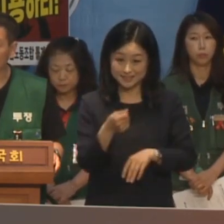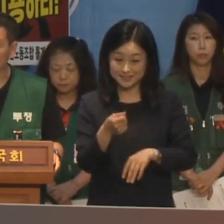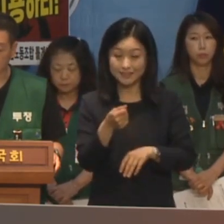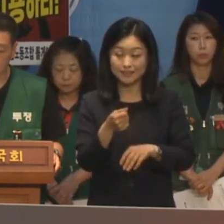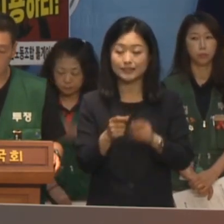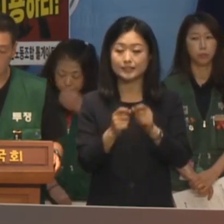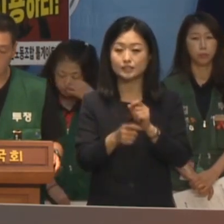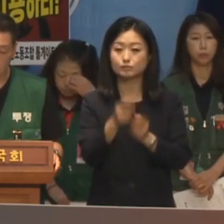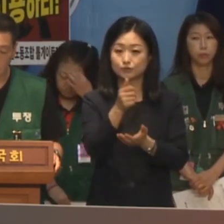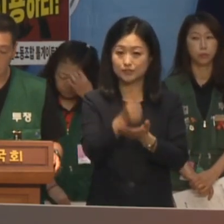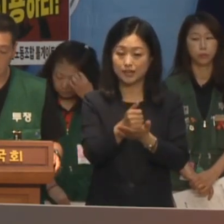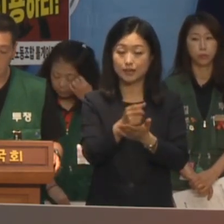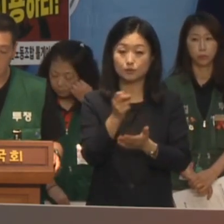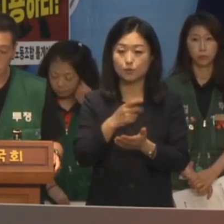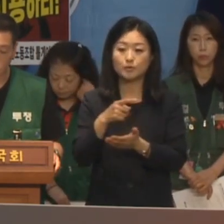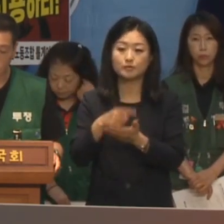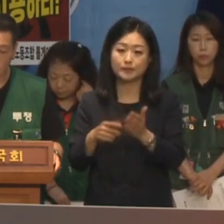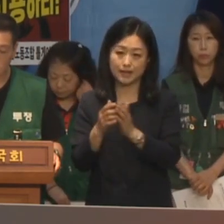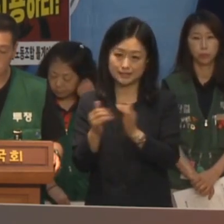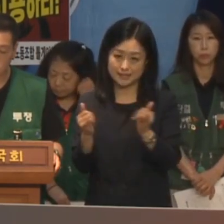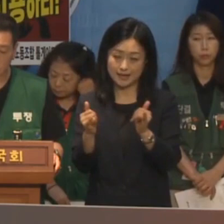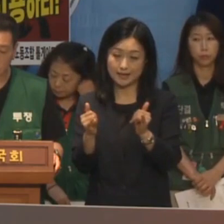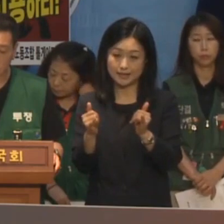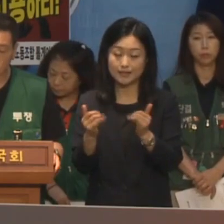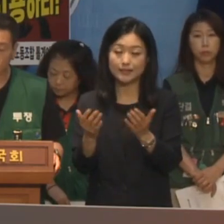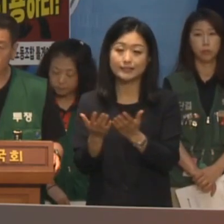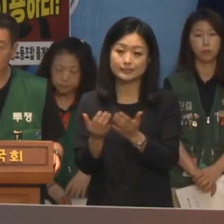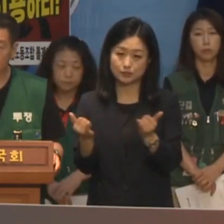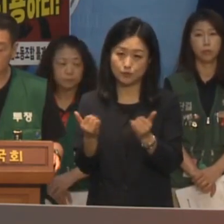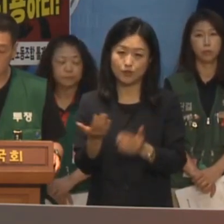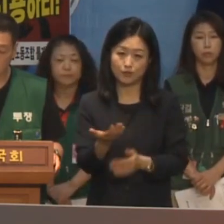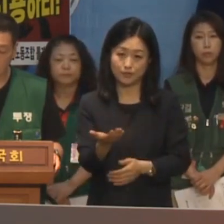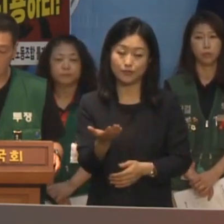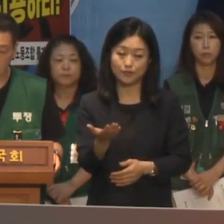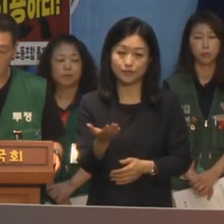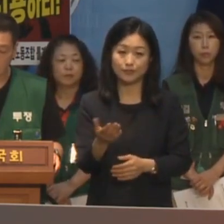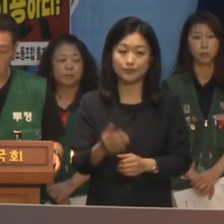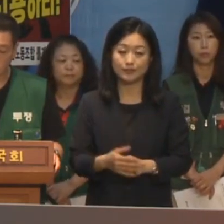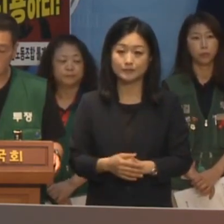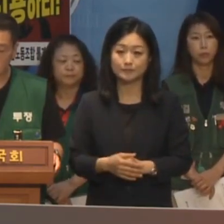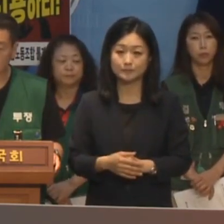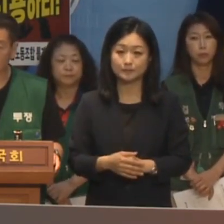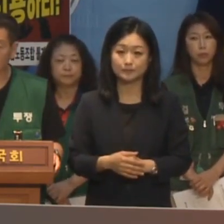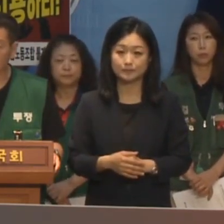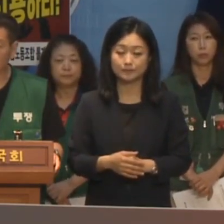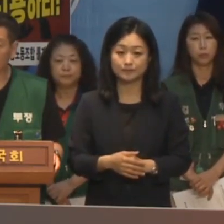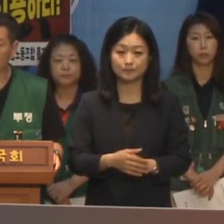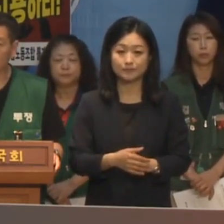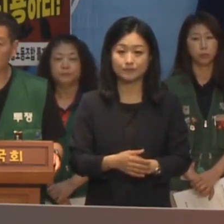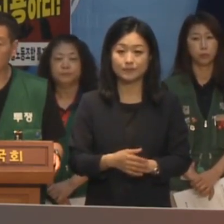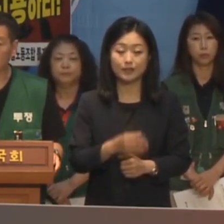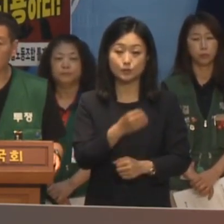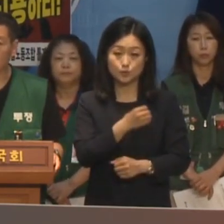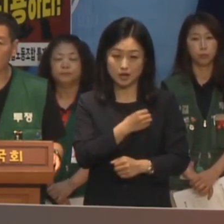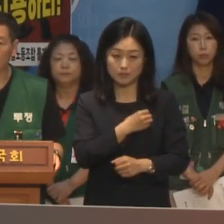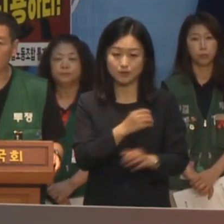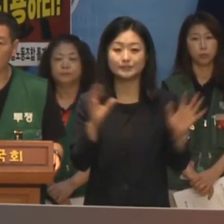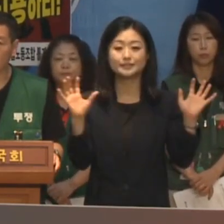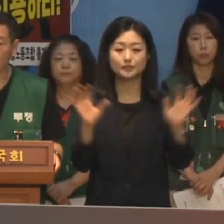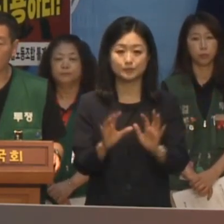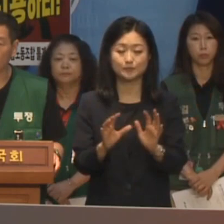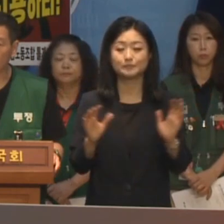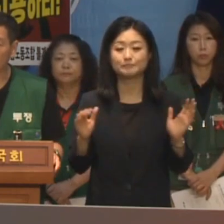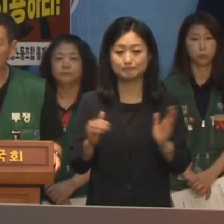사건의 당사자이기도 한 우리 톨게이트 지부의 용인서울지회 양정화 지회장님 및 조합원님들이 이